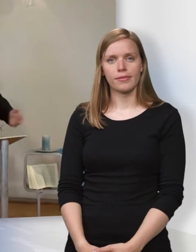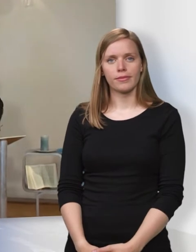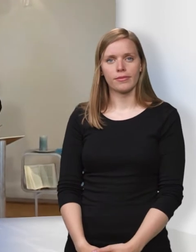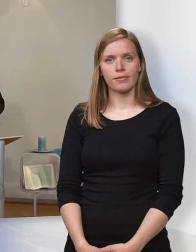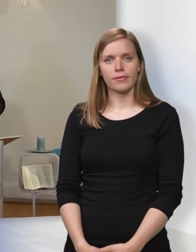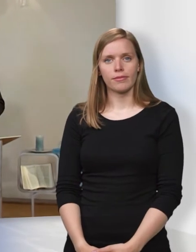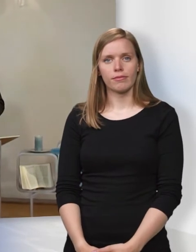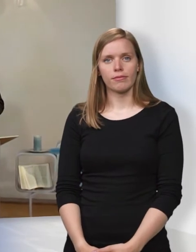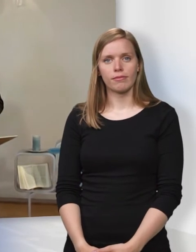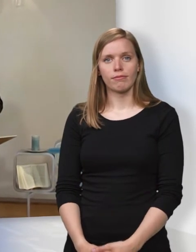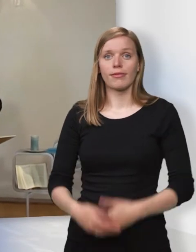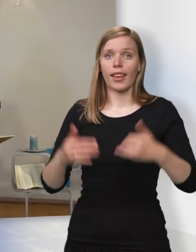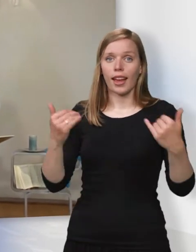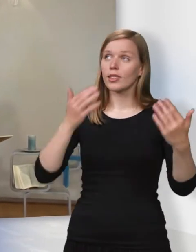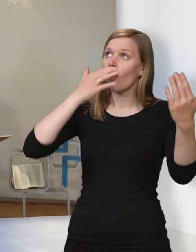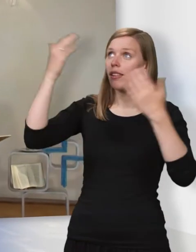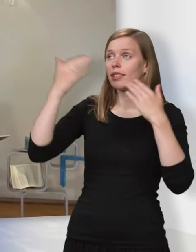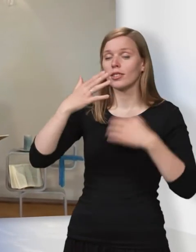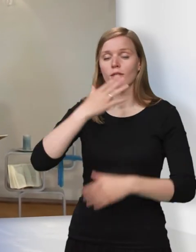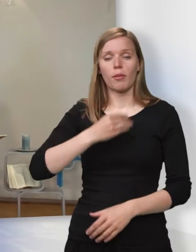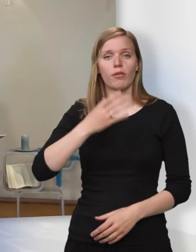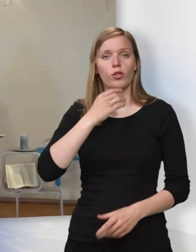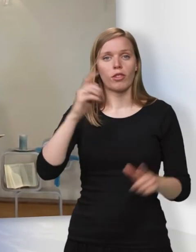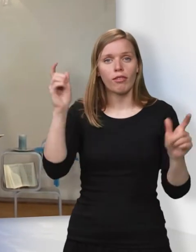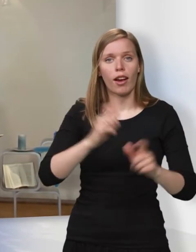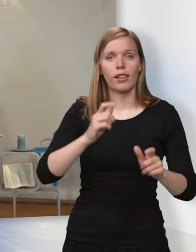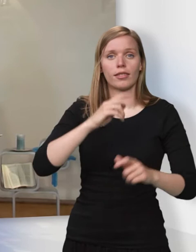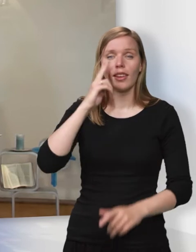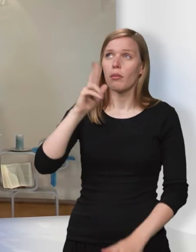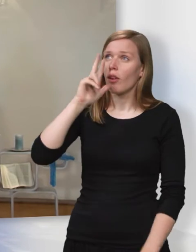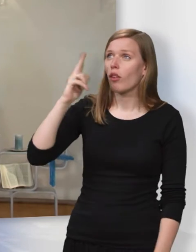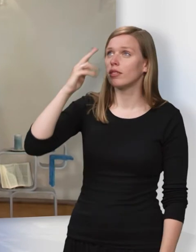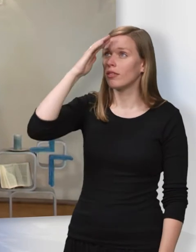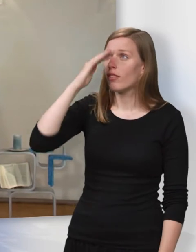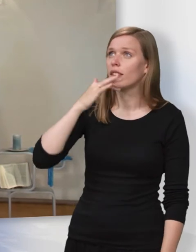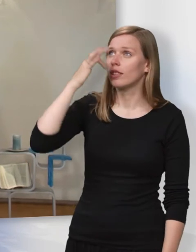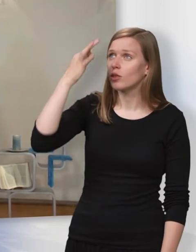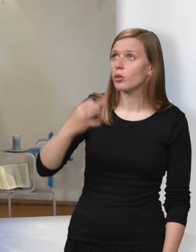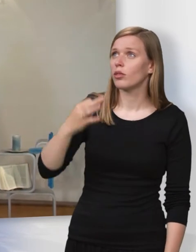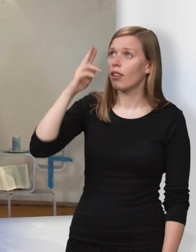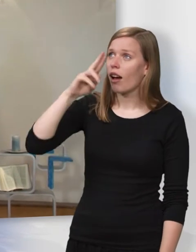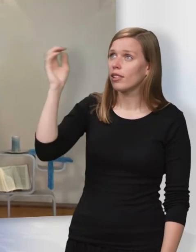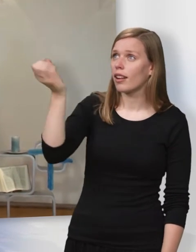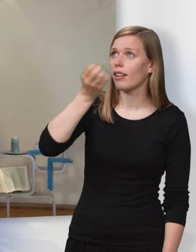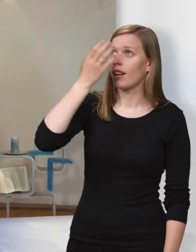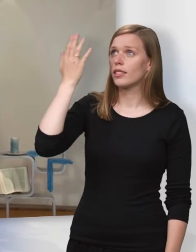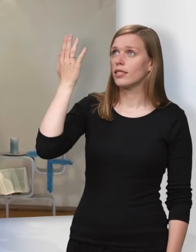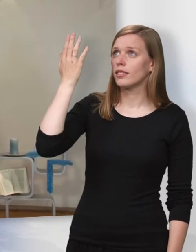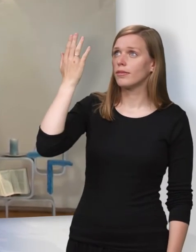Lassen Sie uns diesen Gottesdienst miteinander feiern im Namen Gottes, des Vaters und des Sohnes und des Heiligen